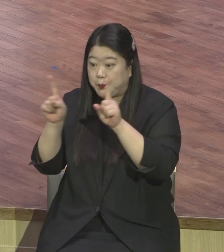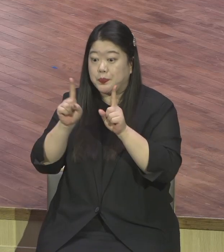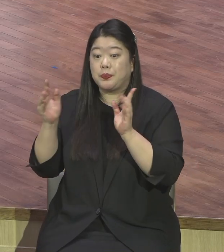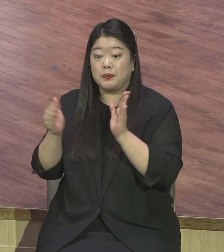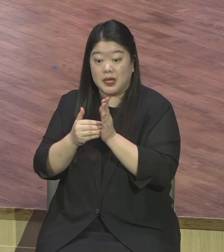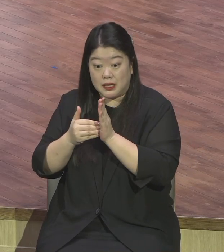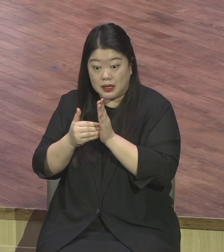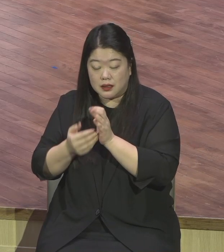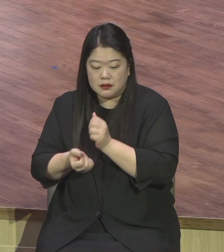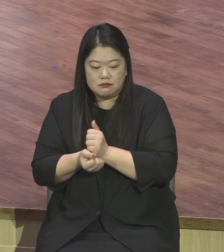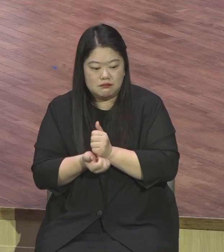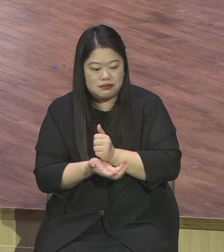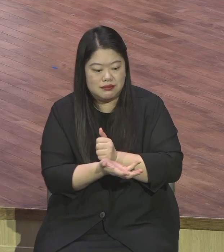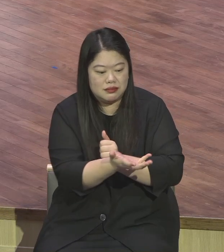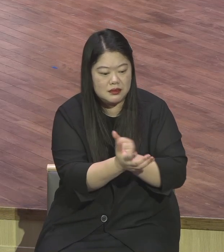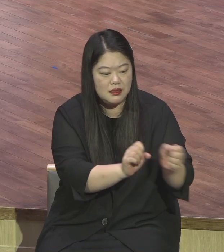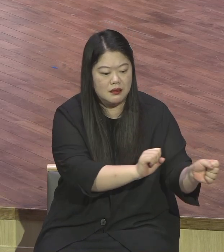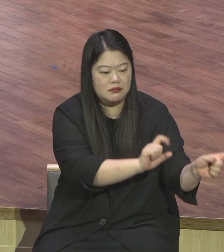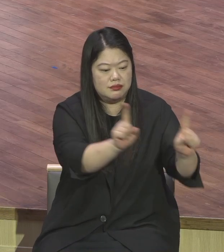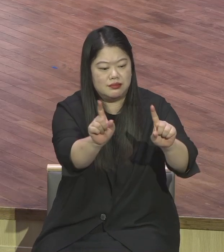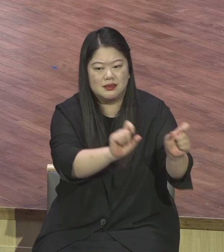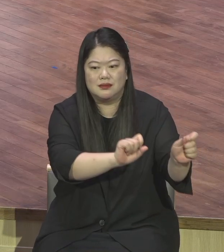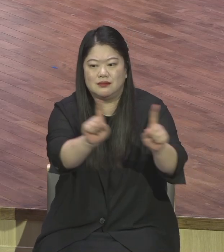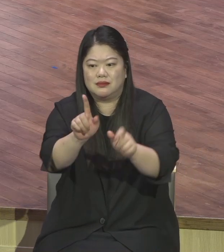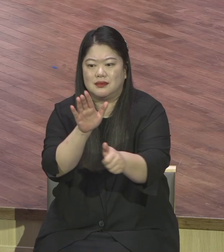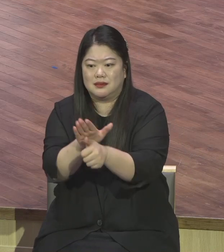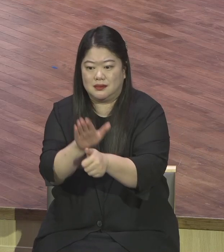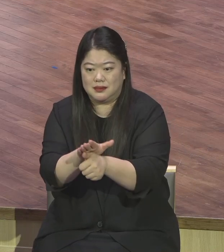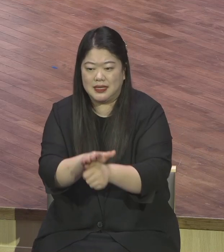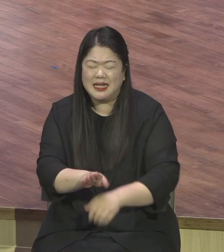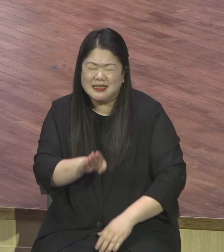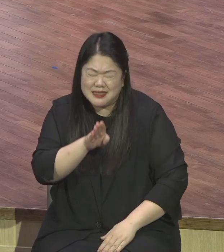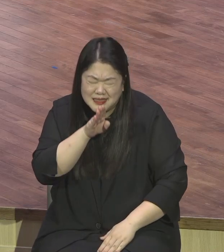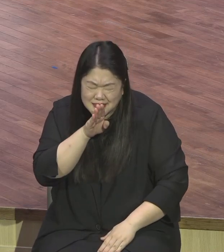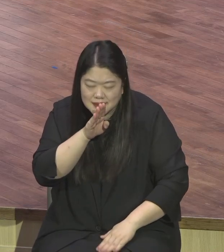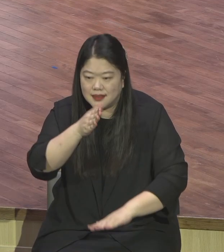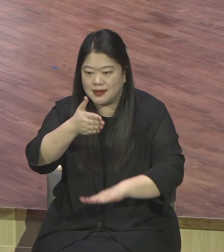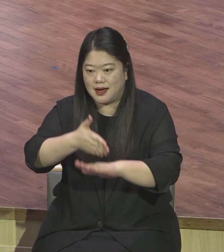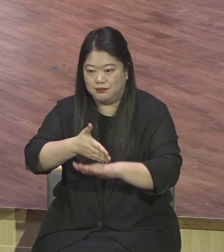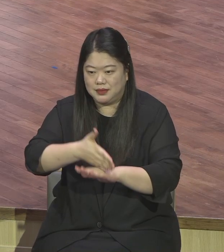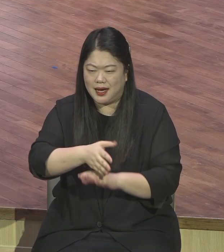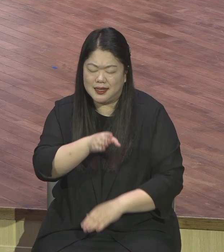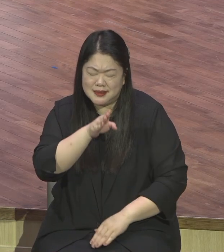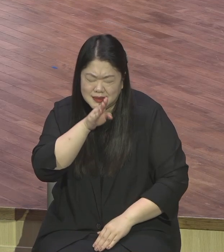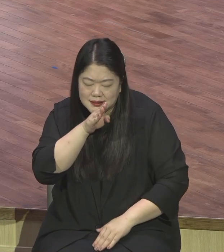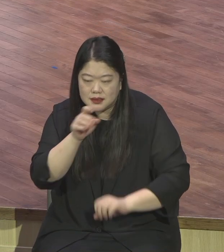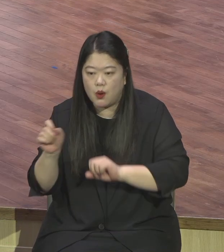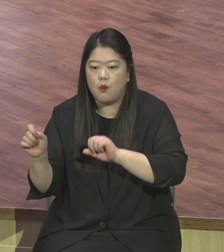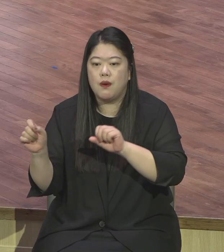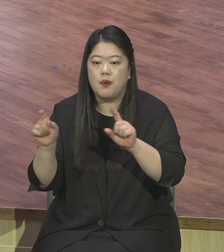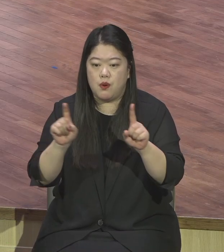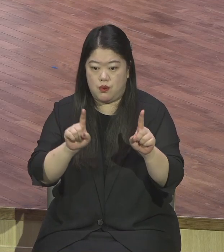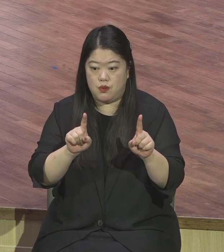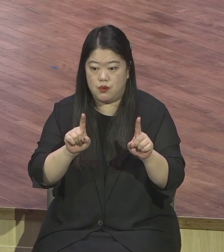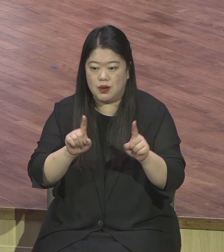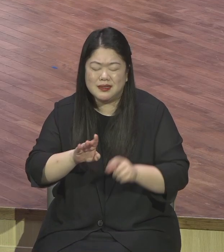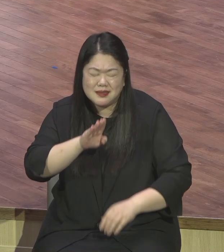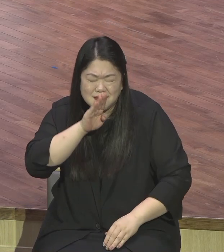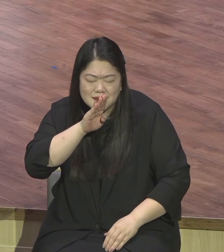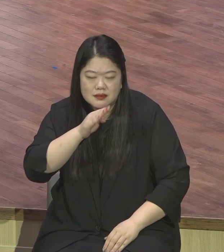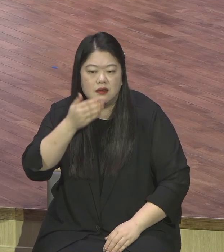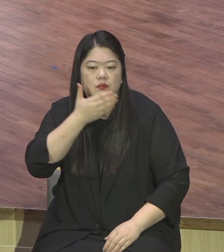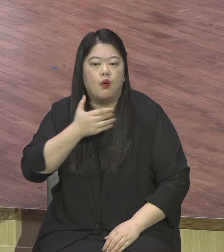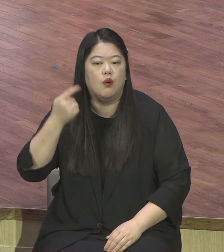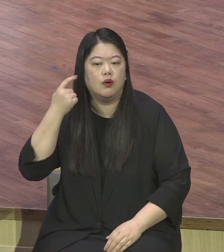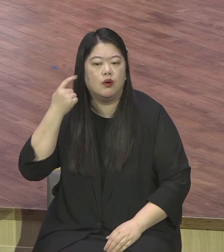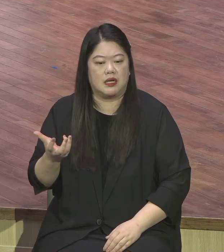그리스도의 찐 복음으로 찐 감사로 세상을 바꾸는 삶을 살아야 돼. 이 찐 복음을 가진 여러분이